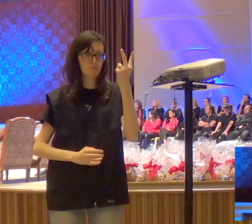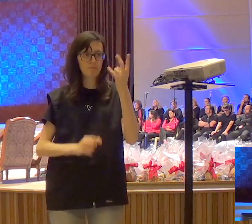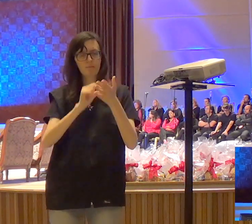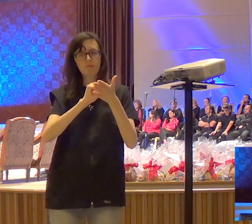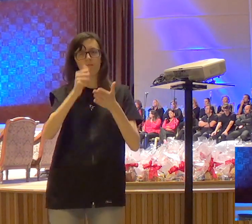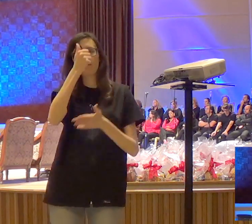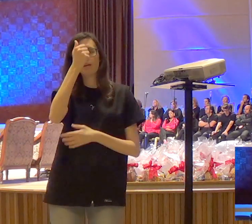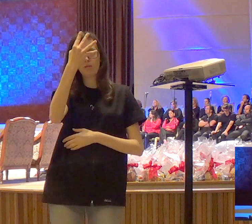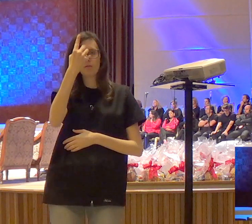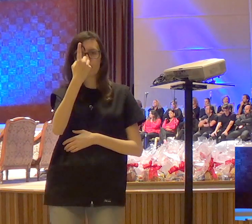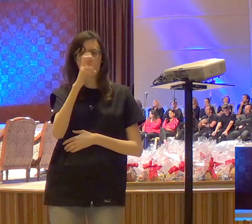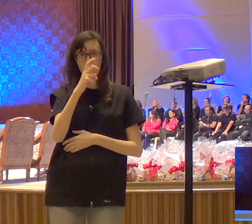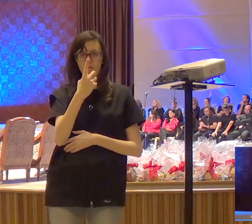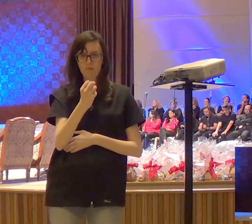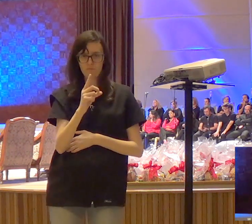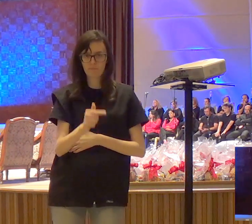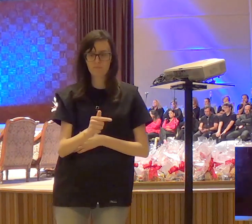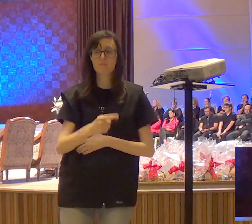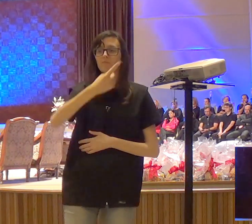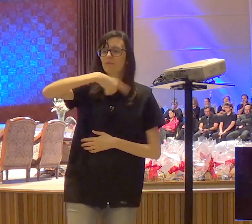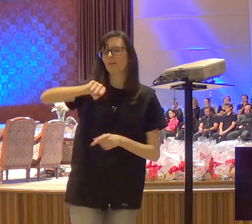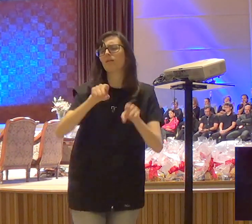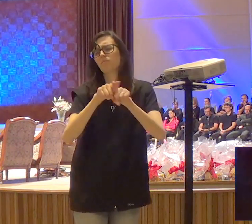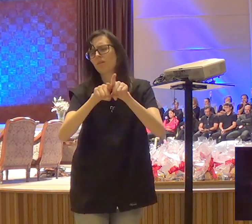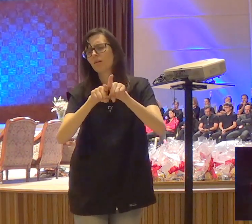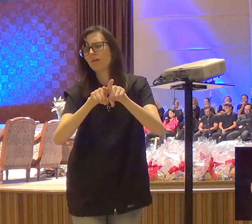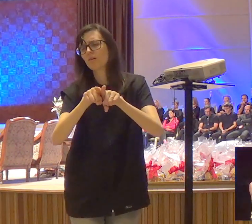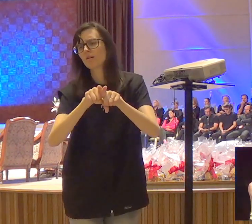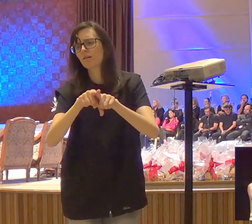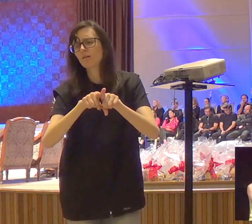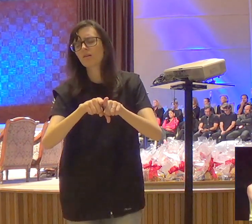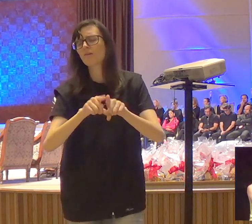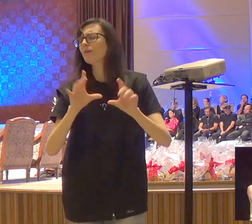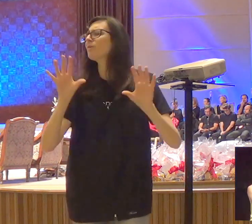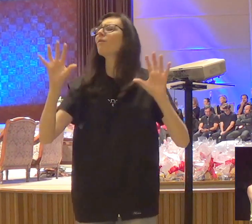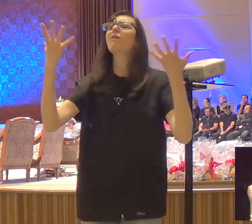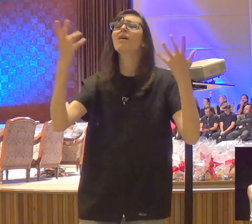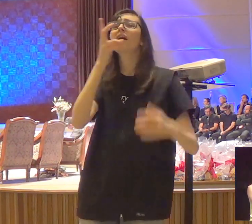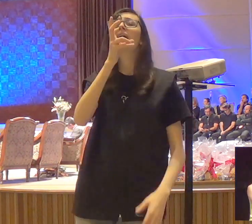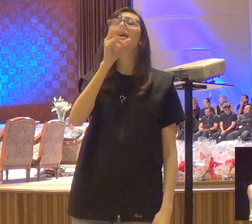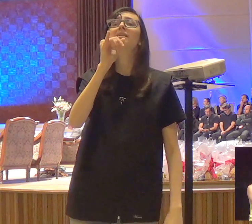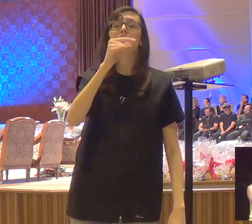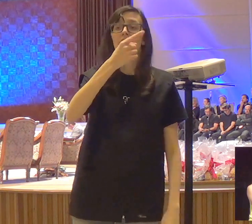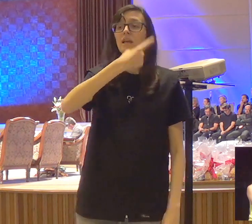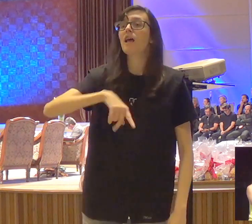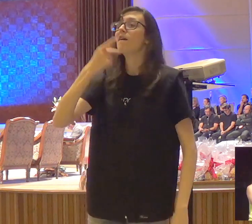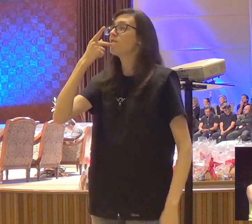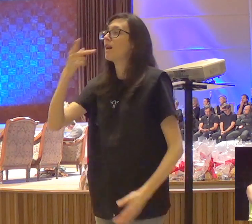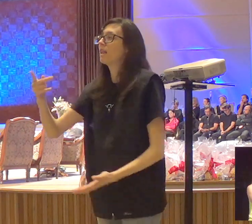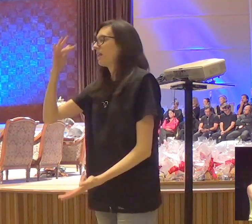14 a 17. Meus irmãos, qual é o proveito se alguém disser que tem